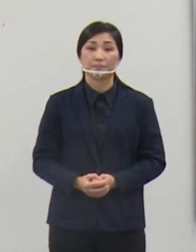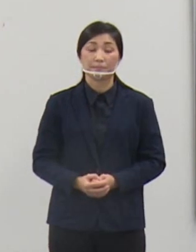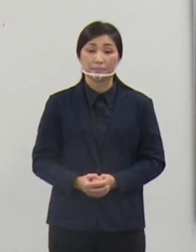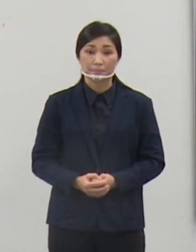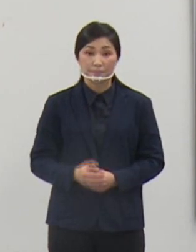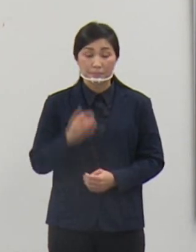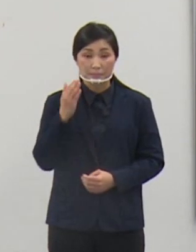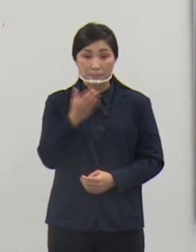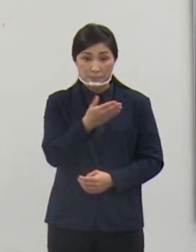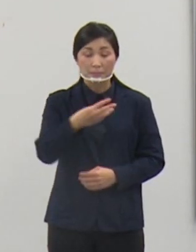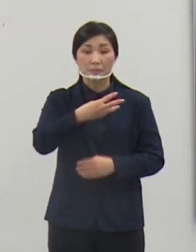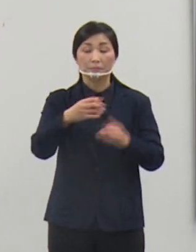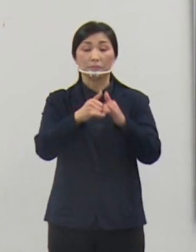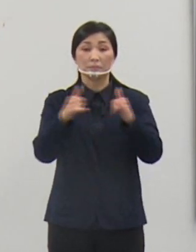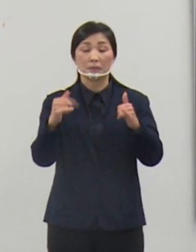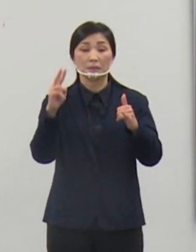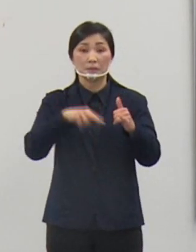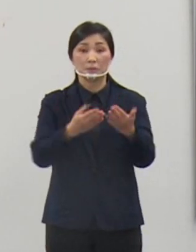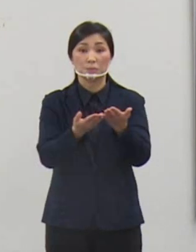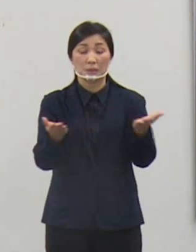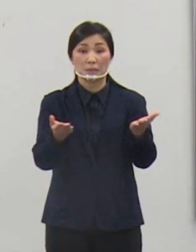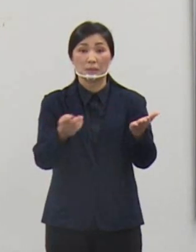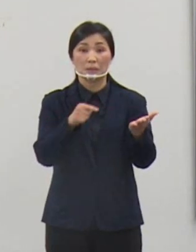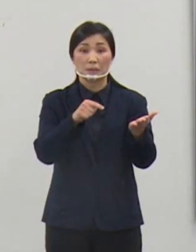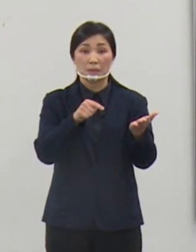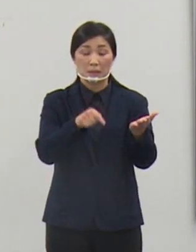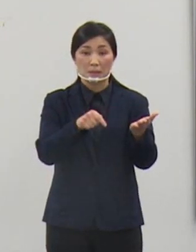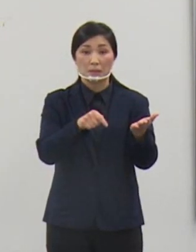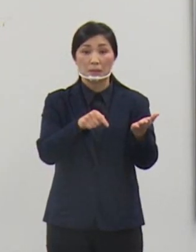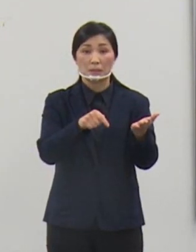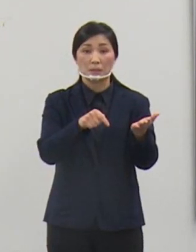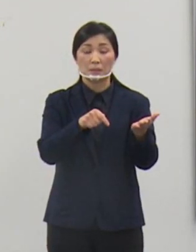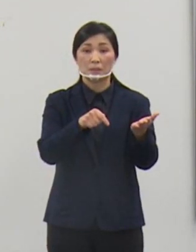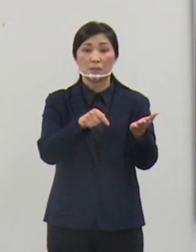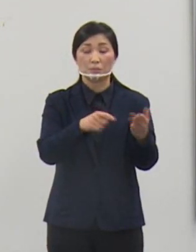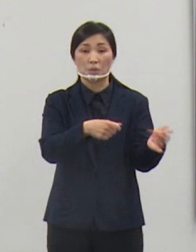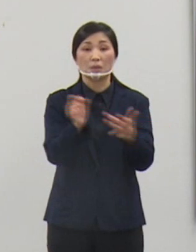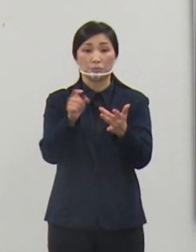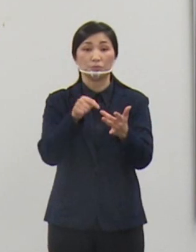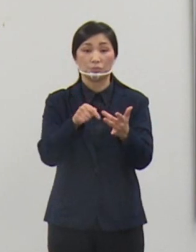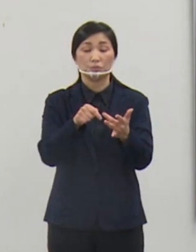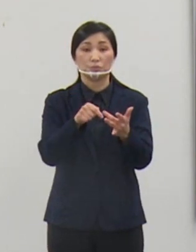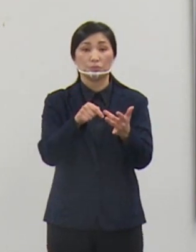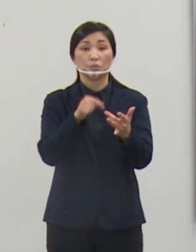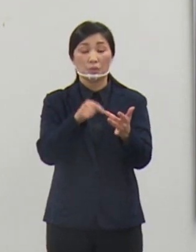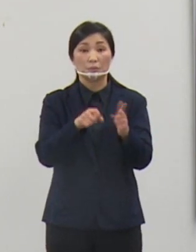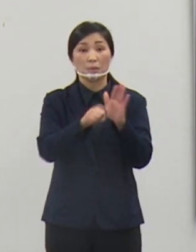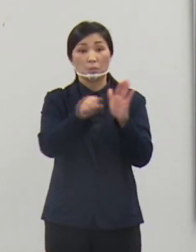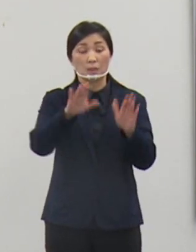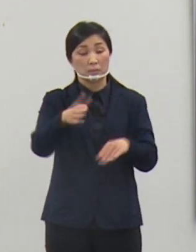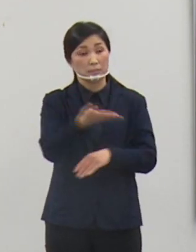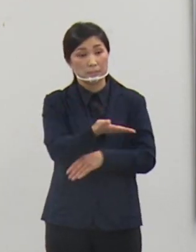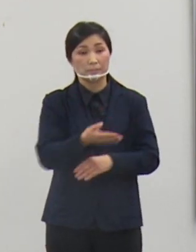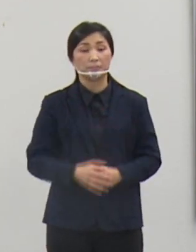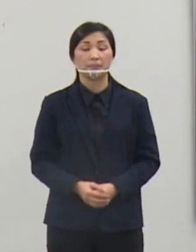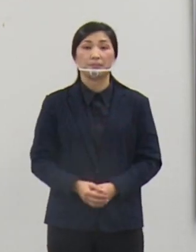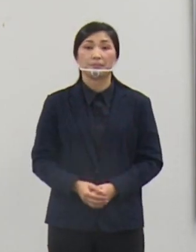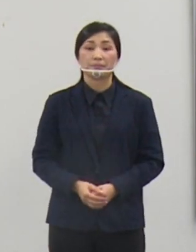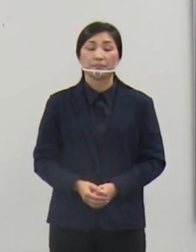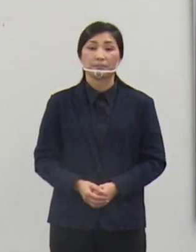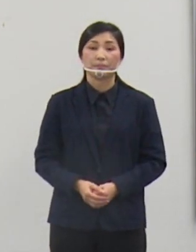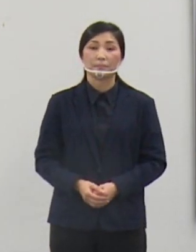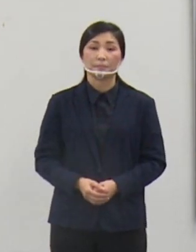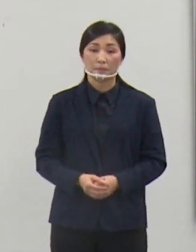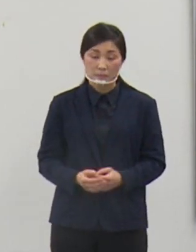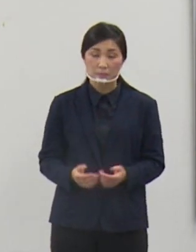証店の利用をこれからも続けるということですけれども、やはりこれの効果というのはかなりあるというふうに見ていらっしゃるのでしょうか。 はい、や